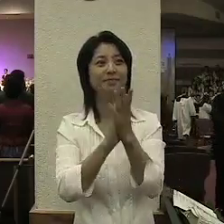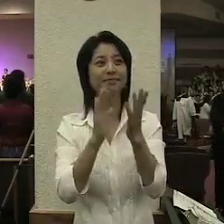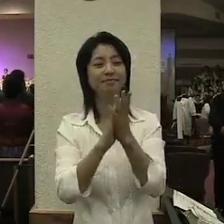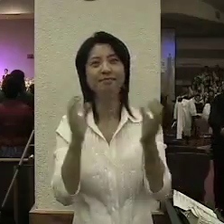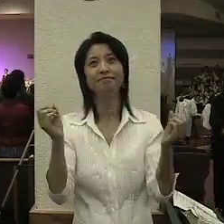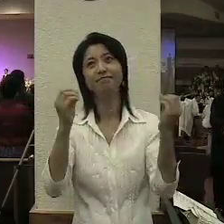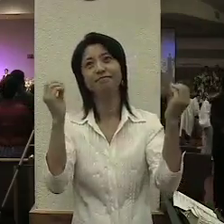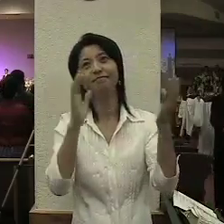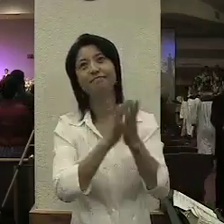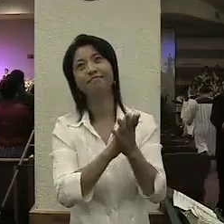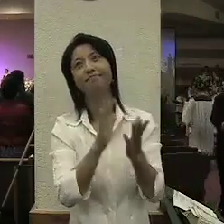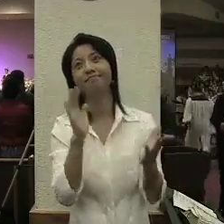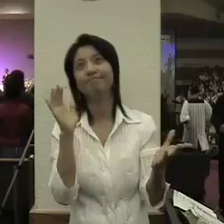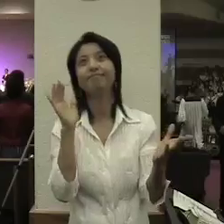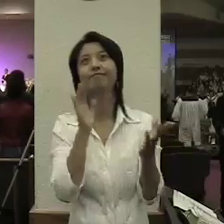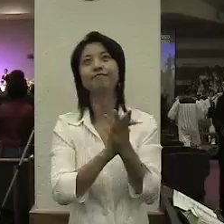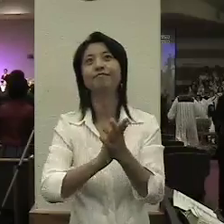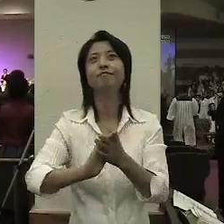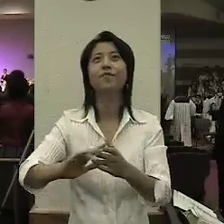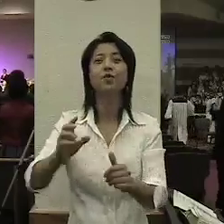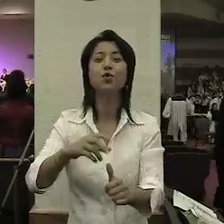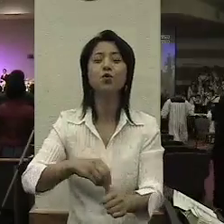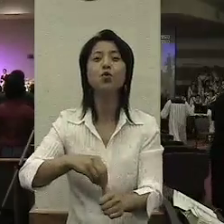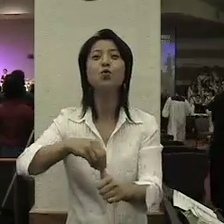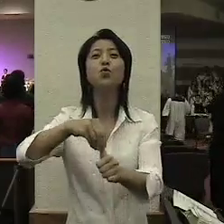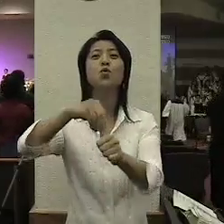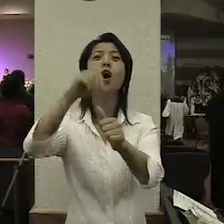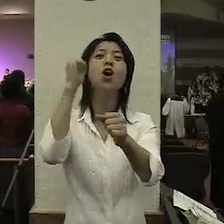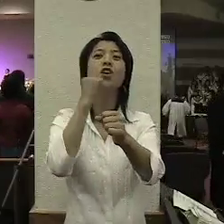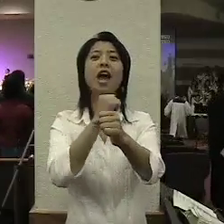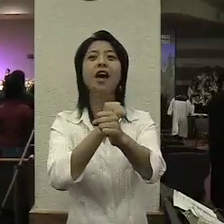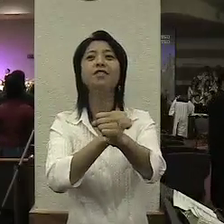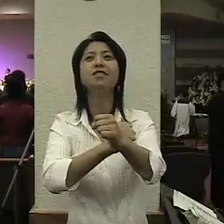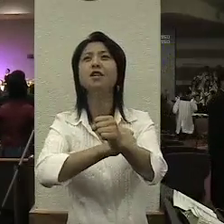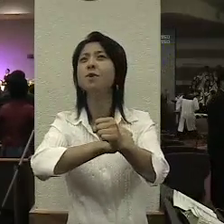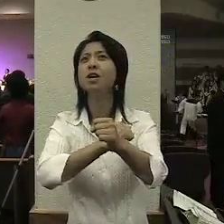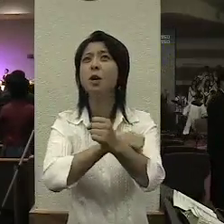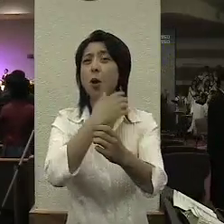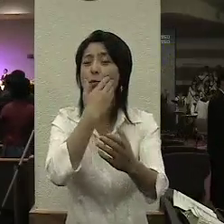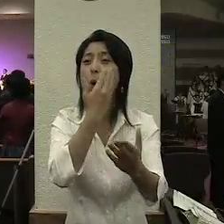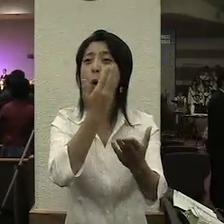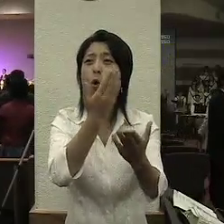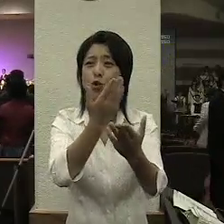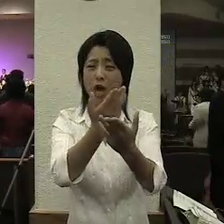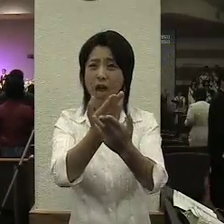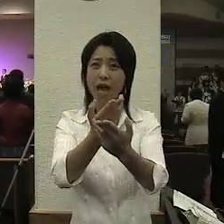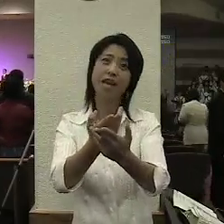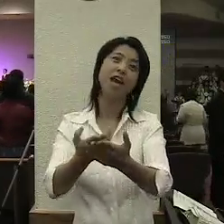원하시니